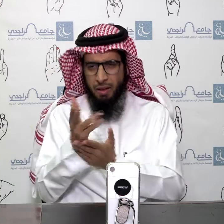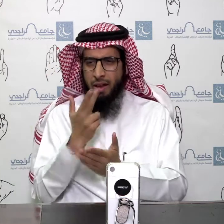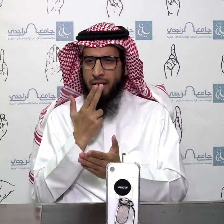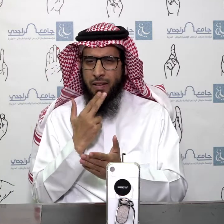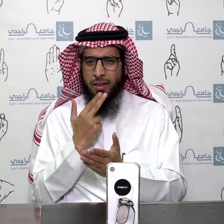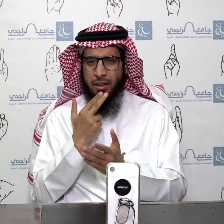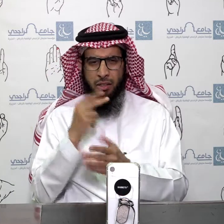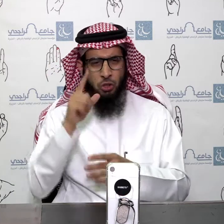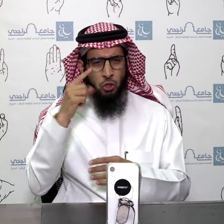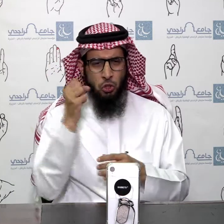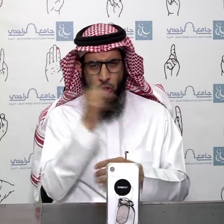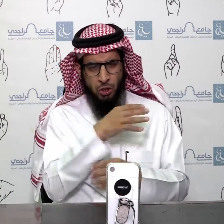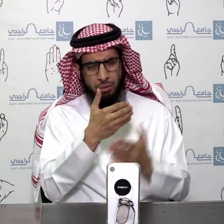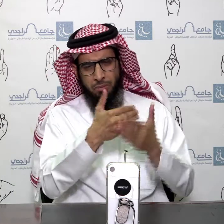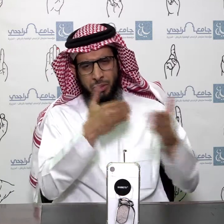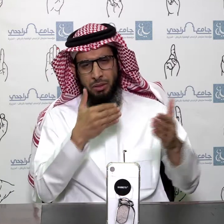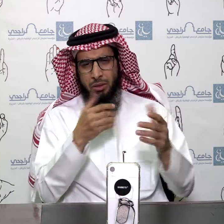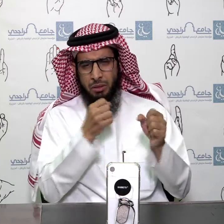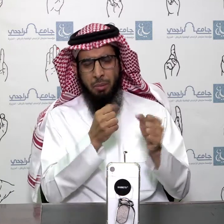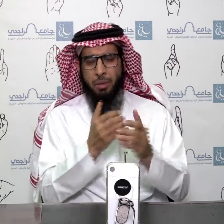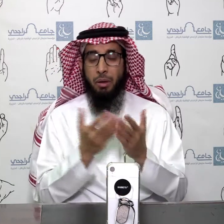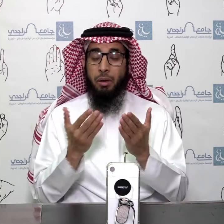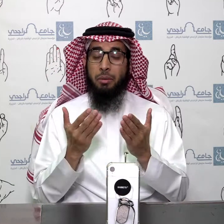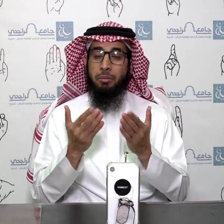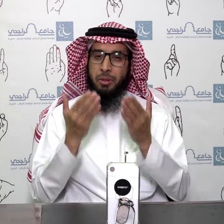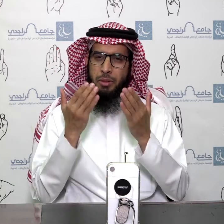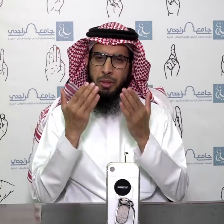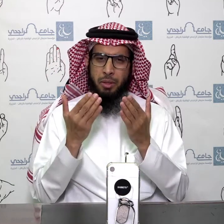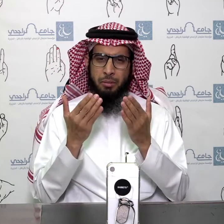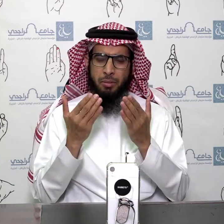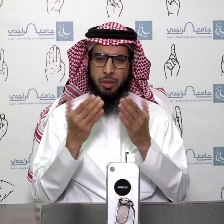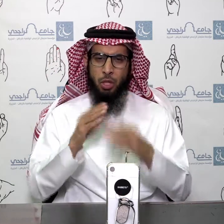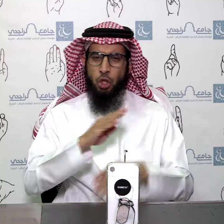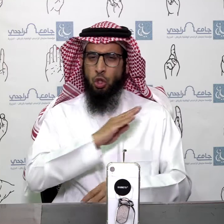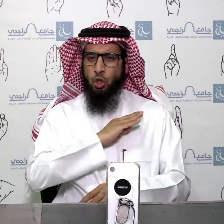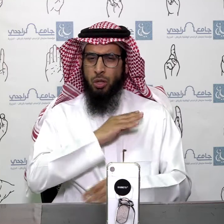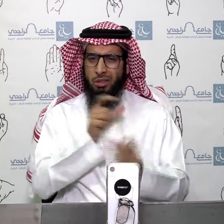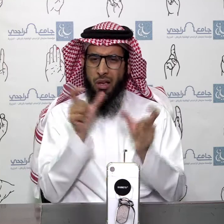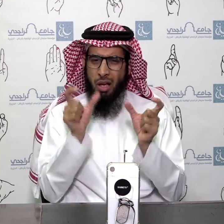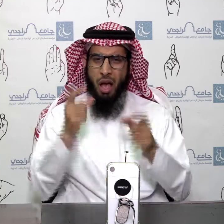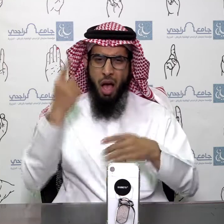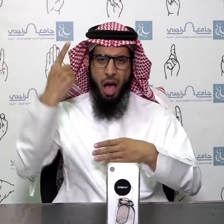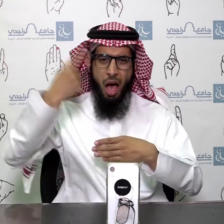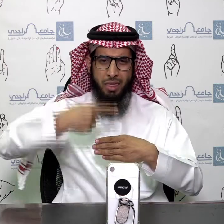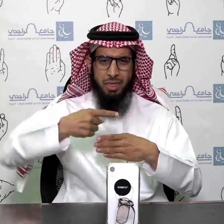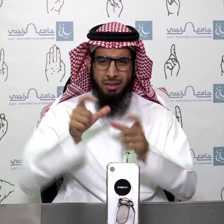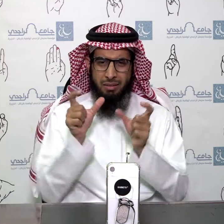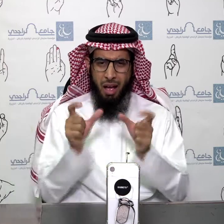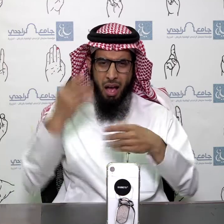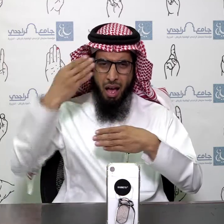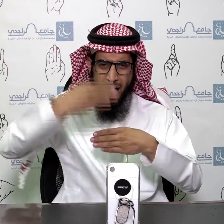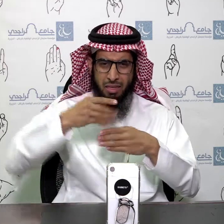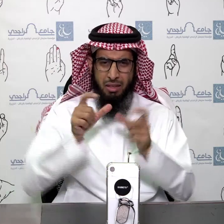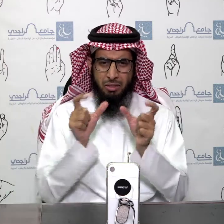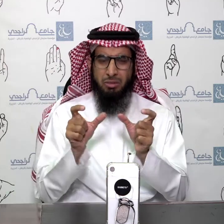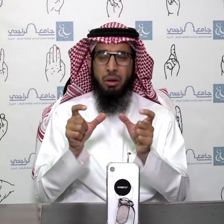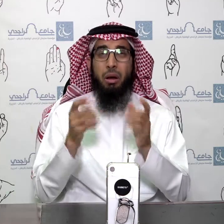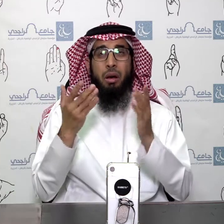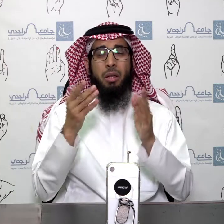بين سعادتي الأولى والأخرى. اللهم انصر جنودنا المرابطين على الحدود، اللهم انصرهم نصرا مؤزرا، وافتح لهم